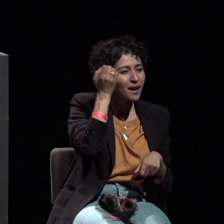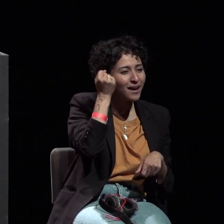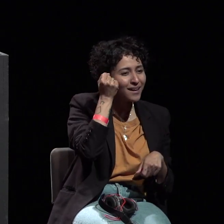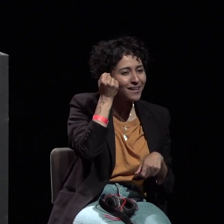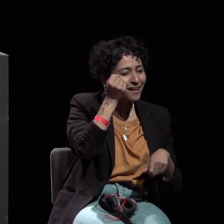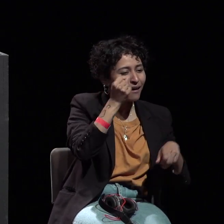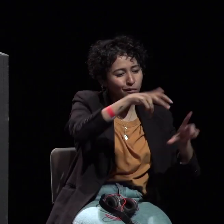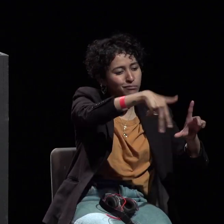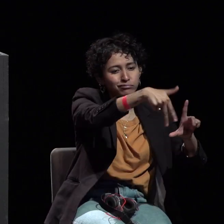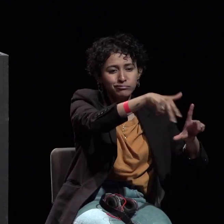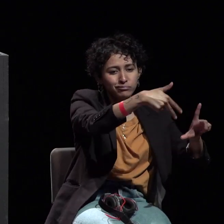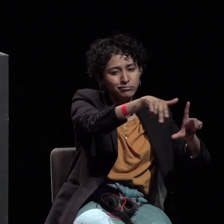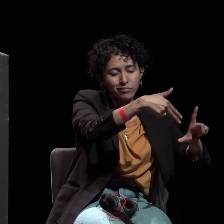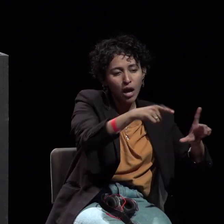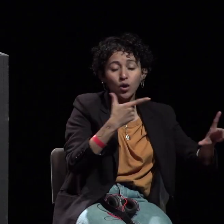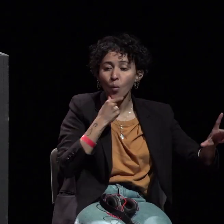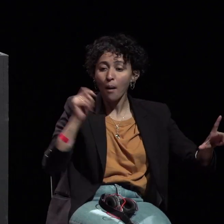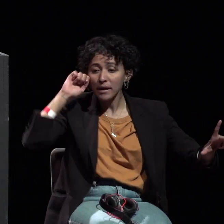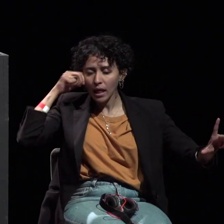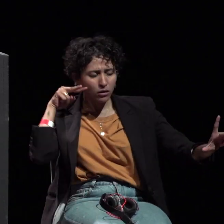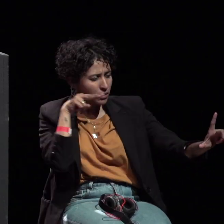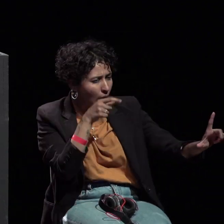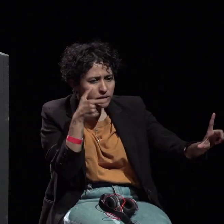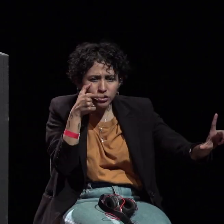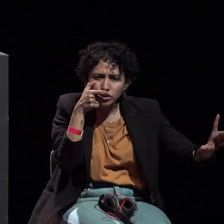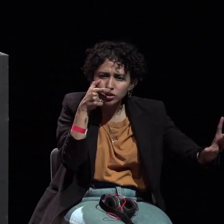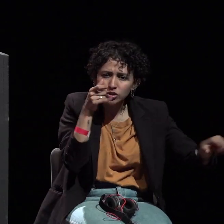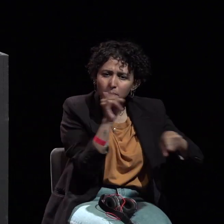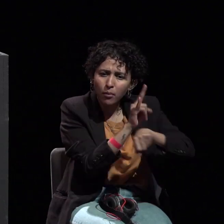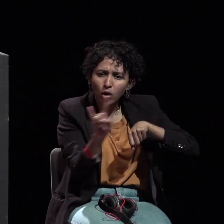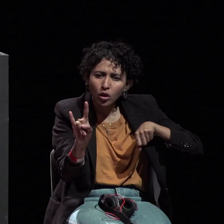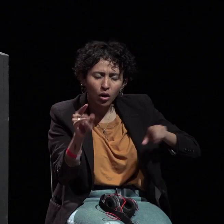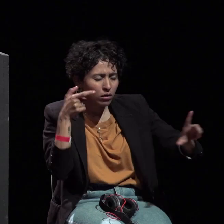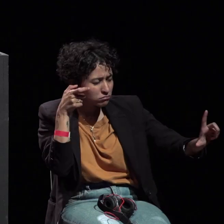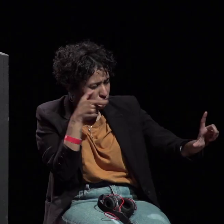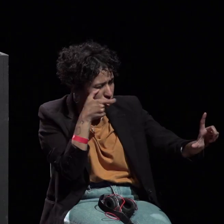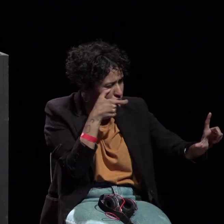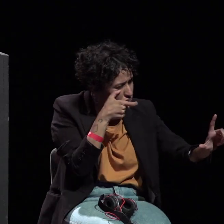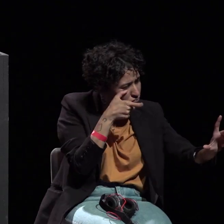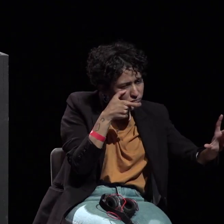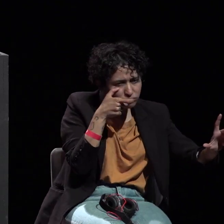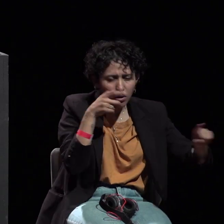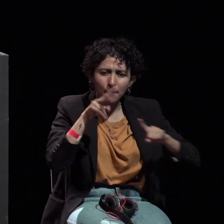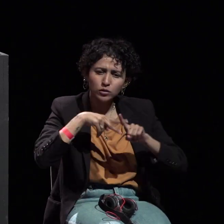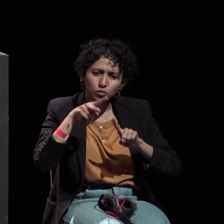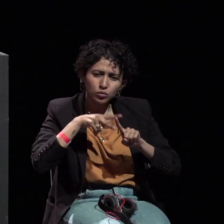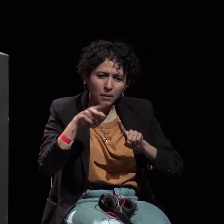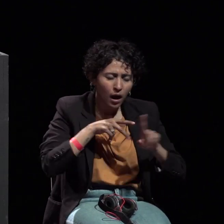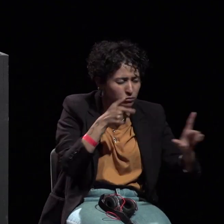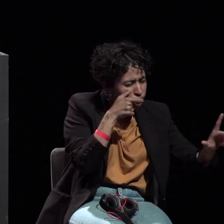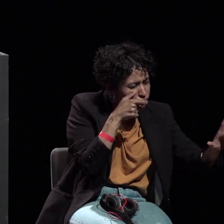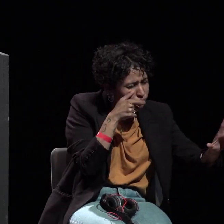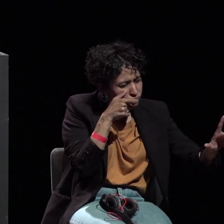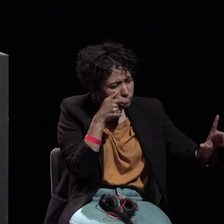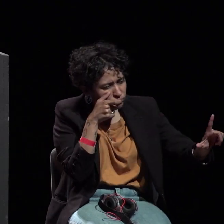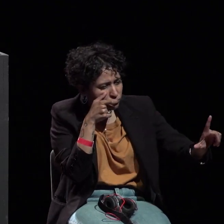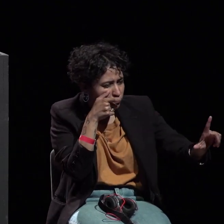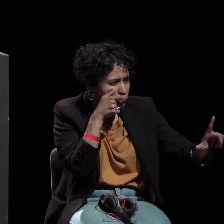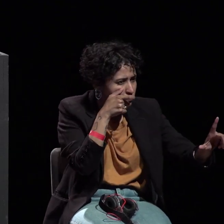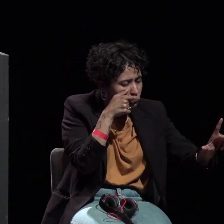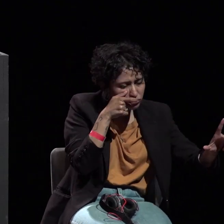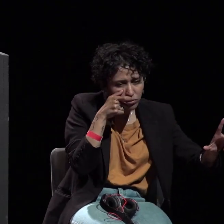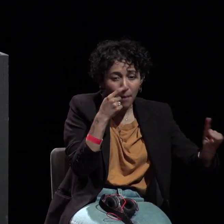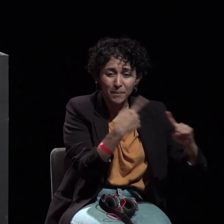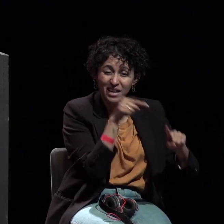a ter delírios sexuais, a se masturbarem, olhando corpos brancos, o que foi interditado para